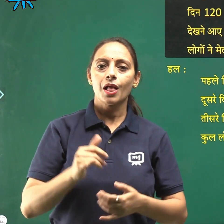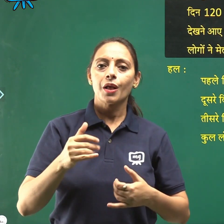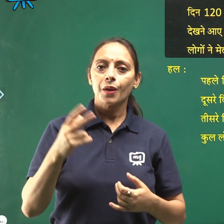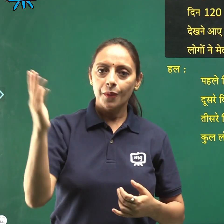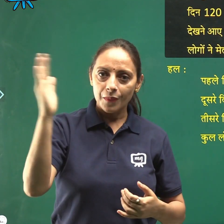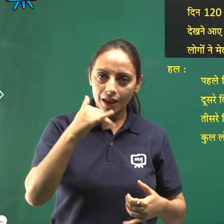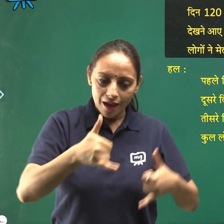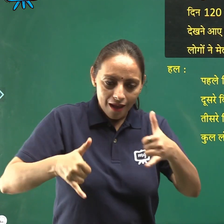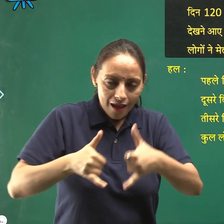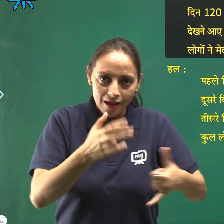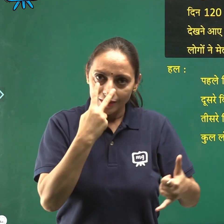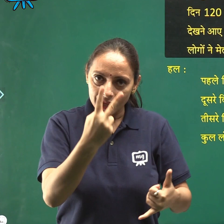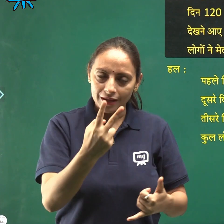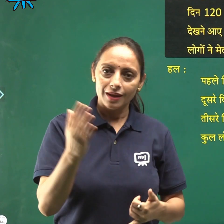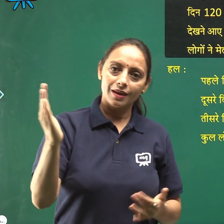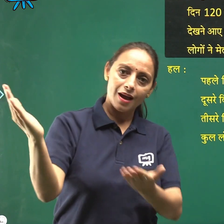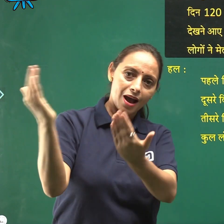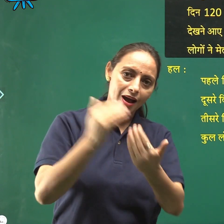आए,